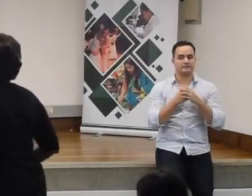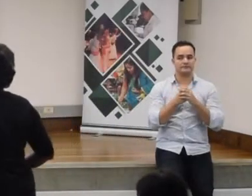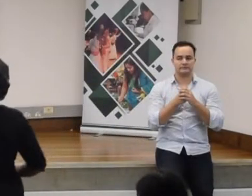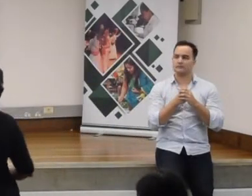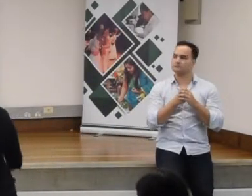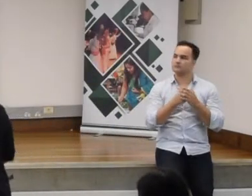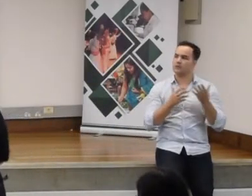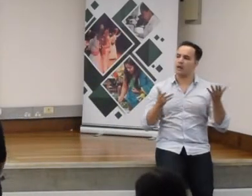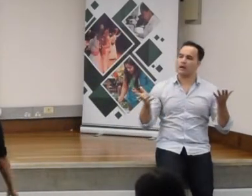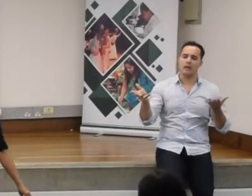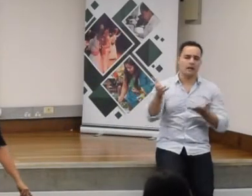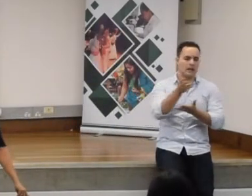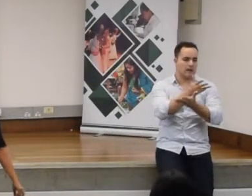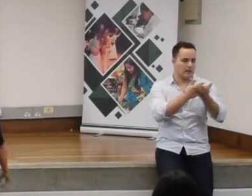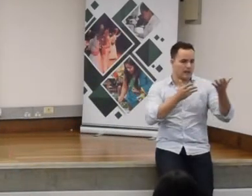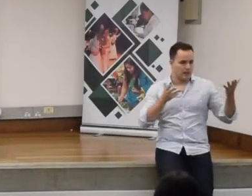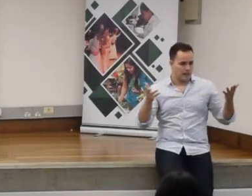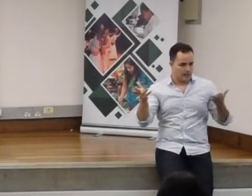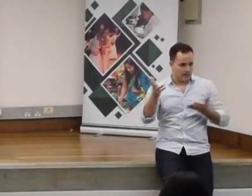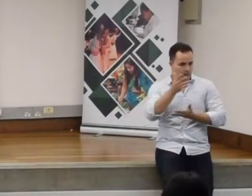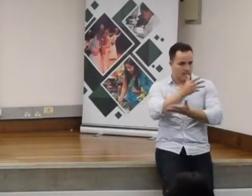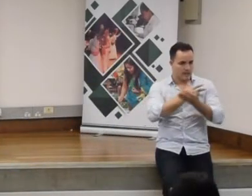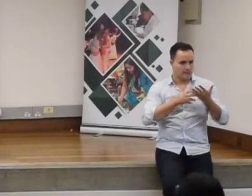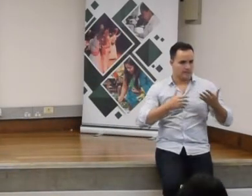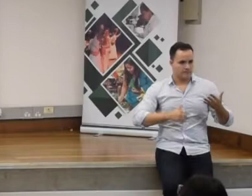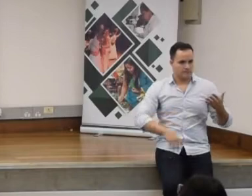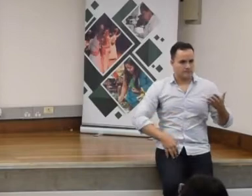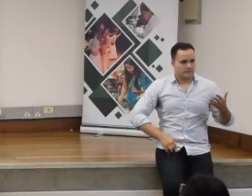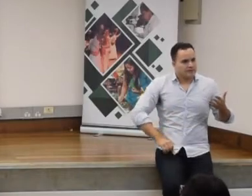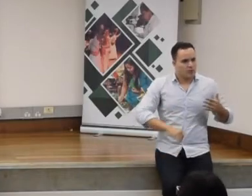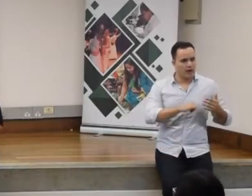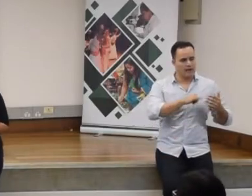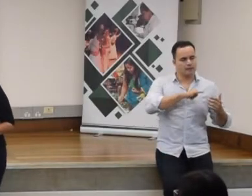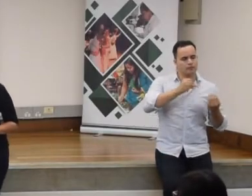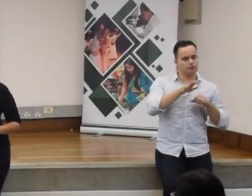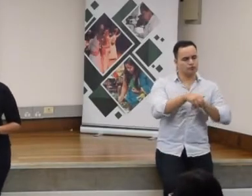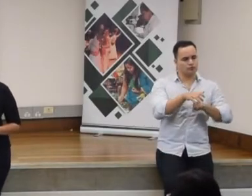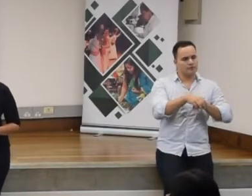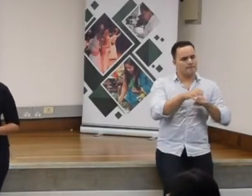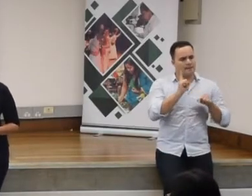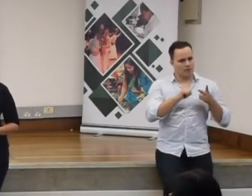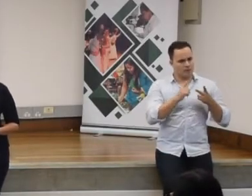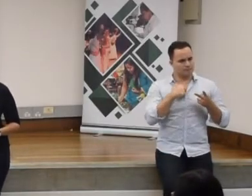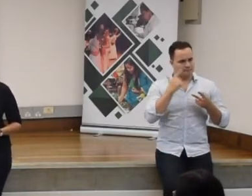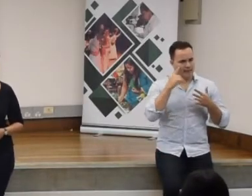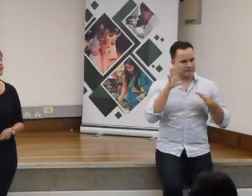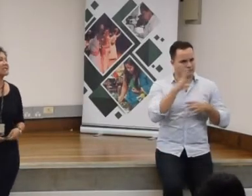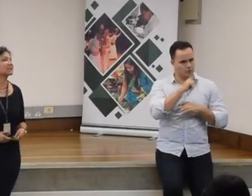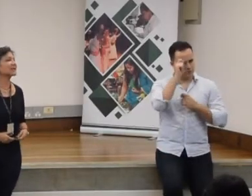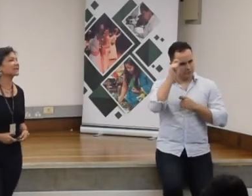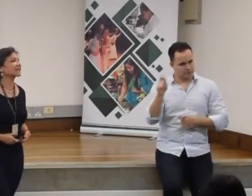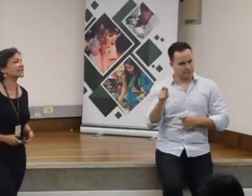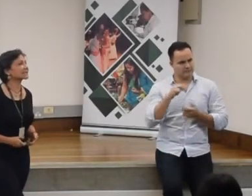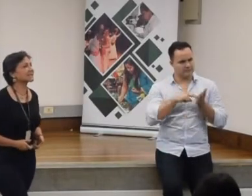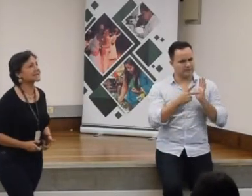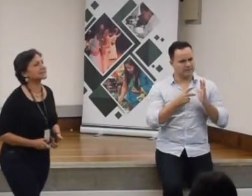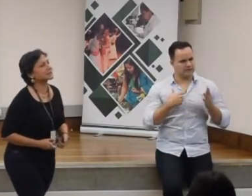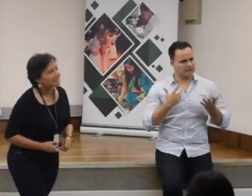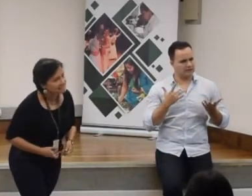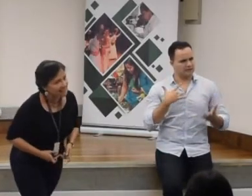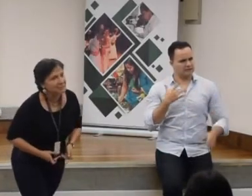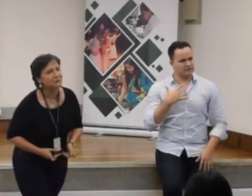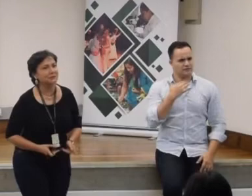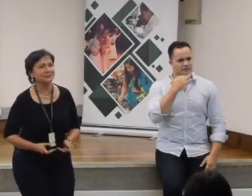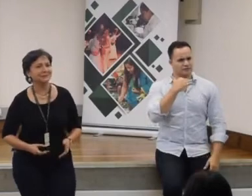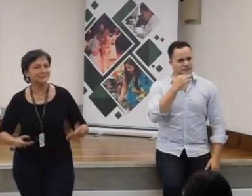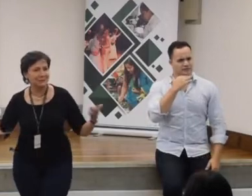estas planeaciones, cómo podemos articularnos, qué nuevo podemos hacer. Bueno, muchísimas gracias,